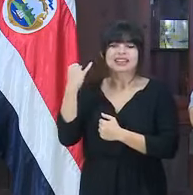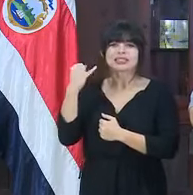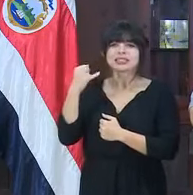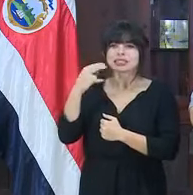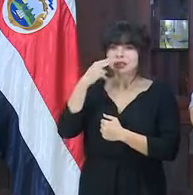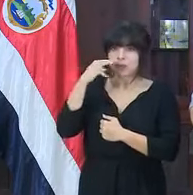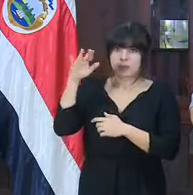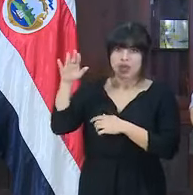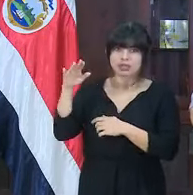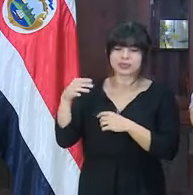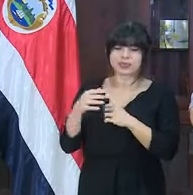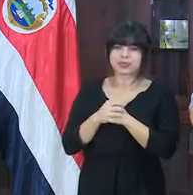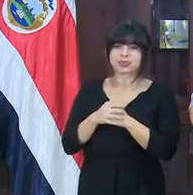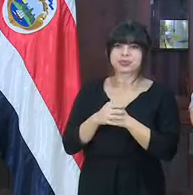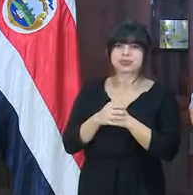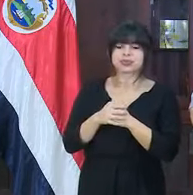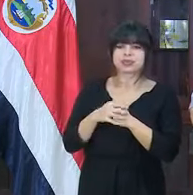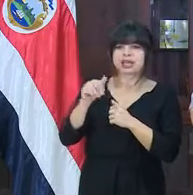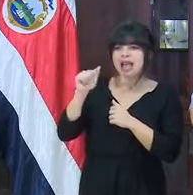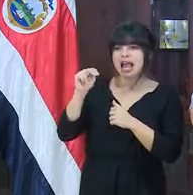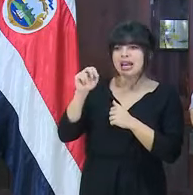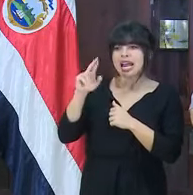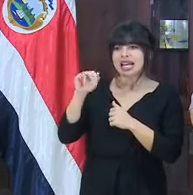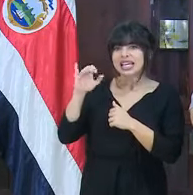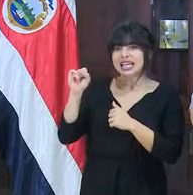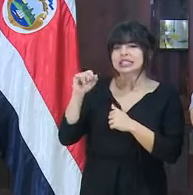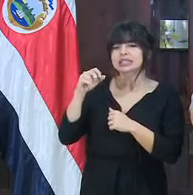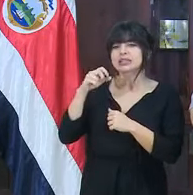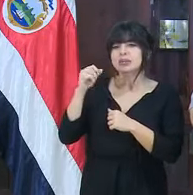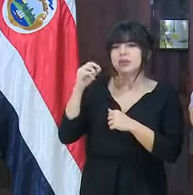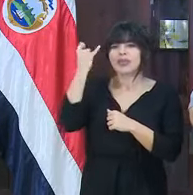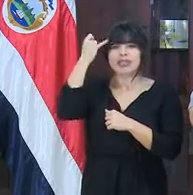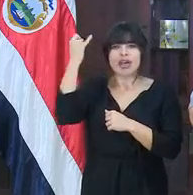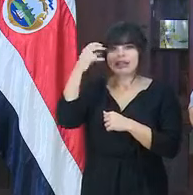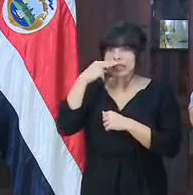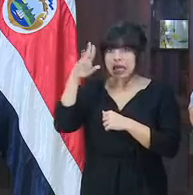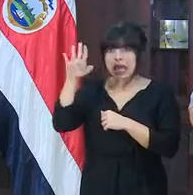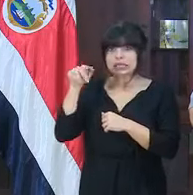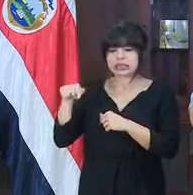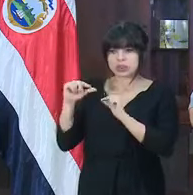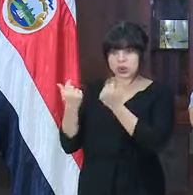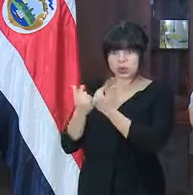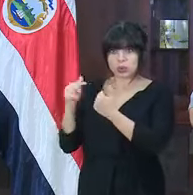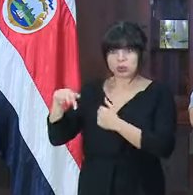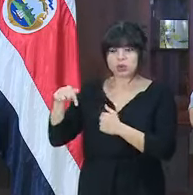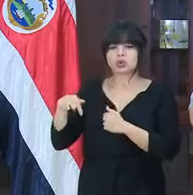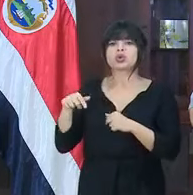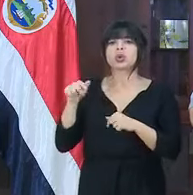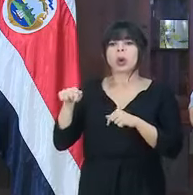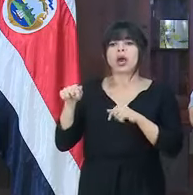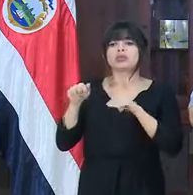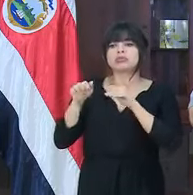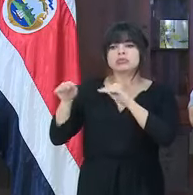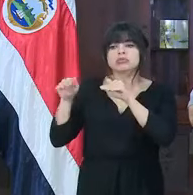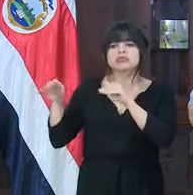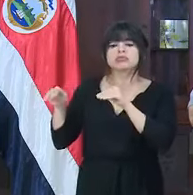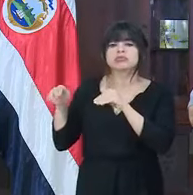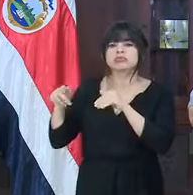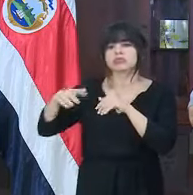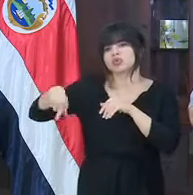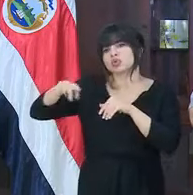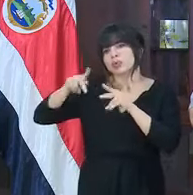anárquicas, con formación nazi o ideología nazi, que convocaron